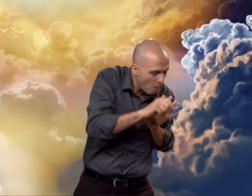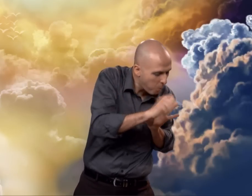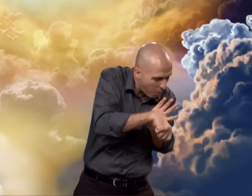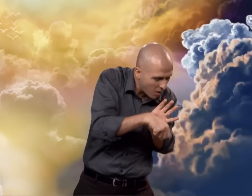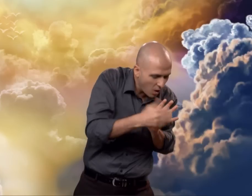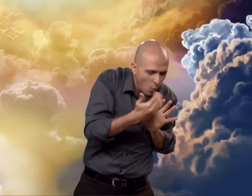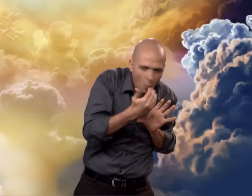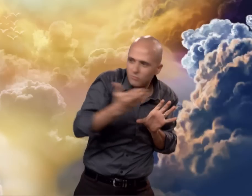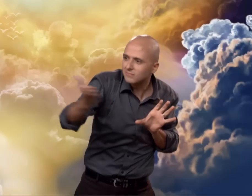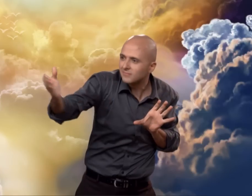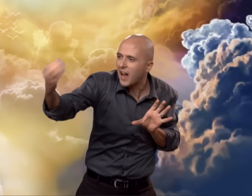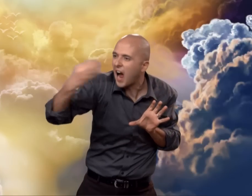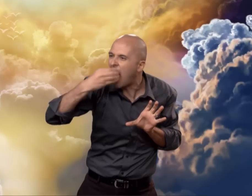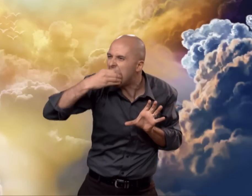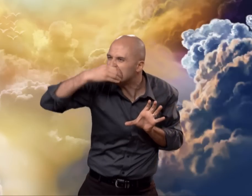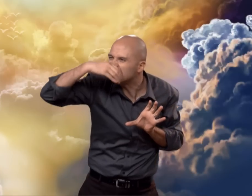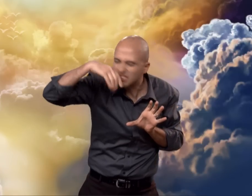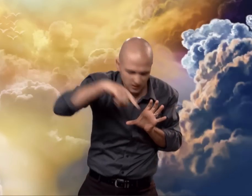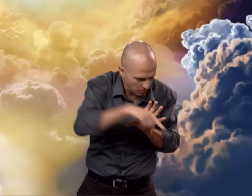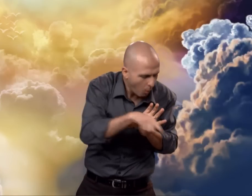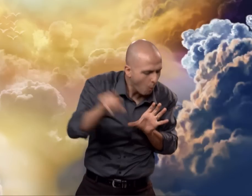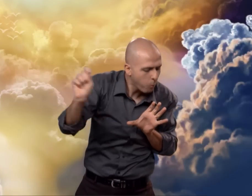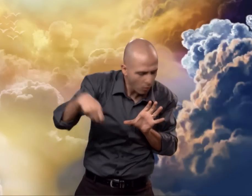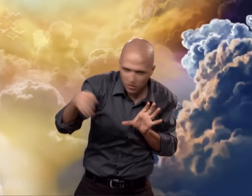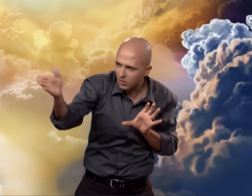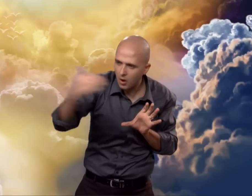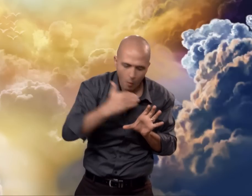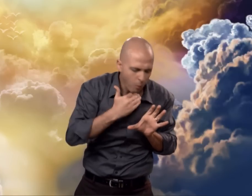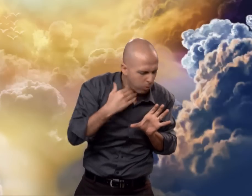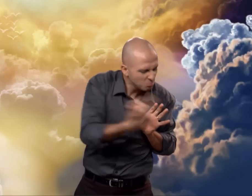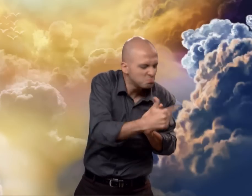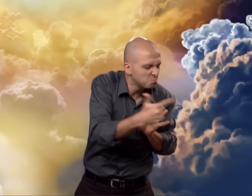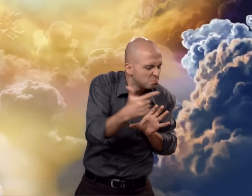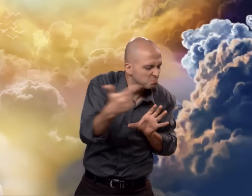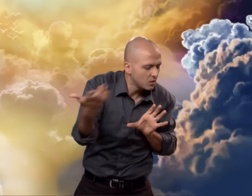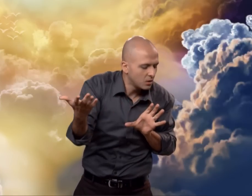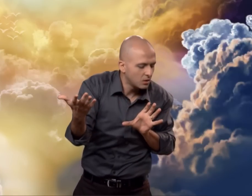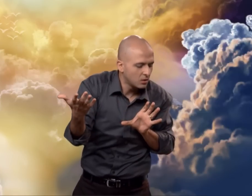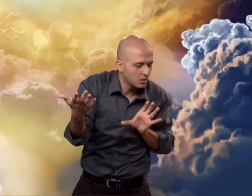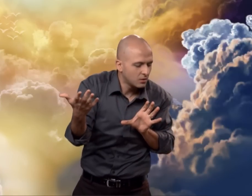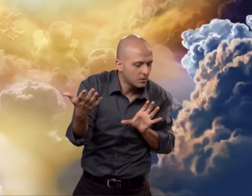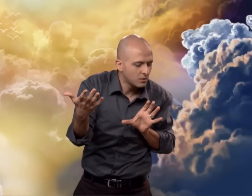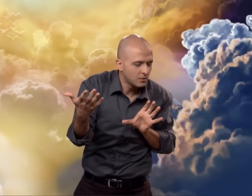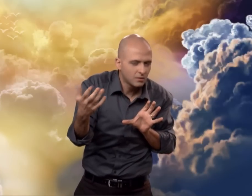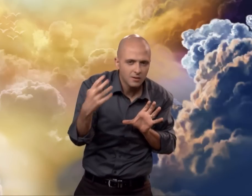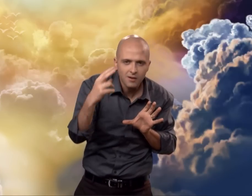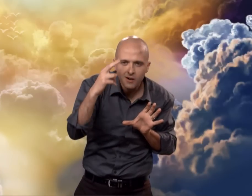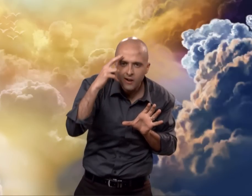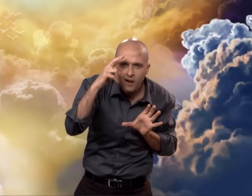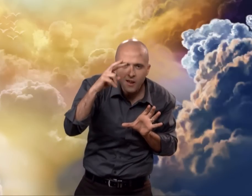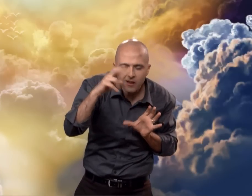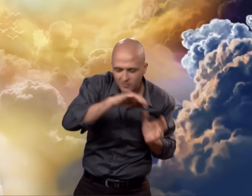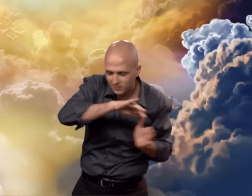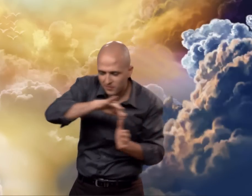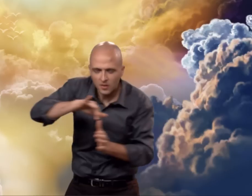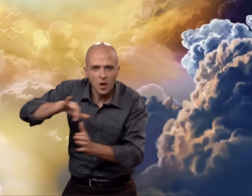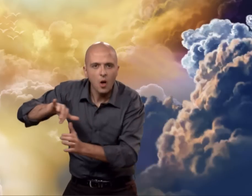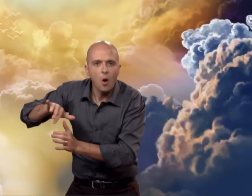Deus, quando se revelará o seu justo julgamento. Deus retribuirá a cada um conforme o seu procedimento.